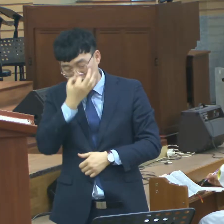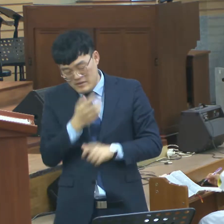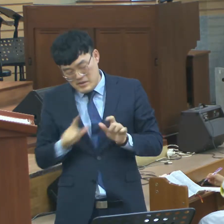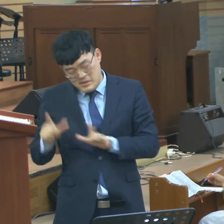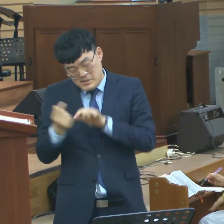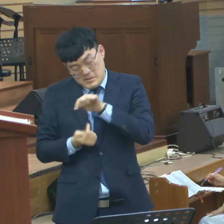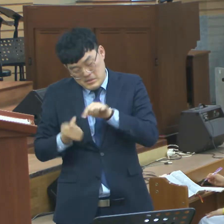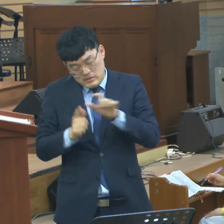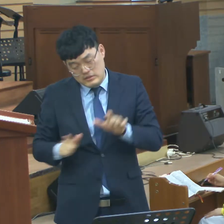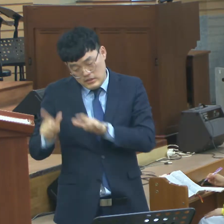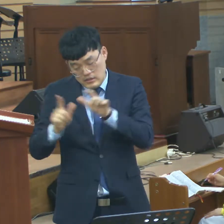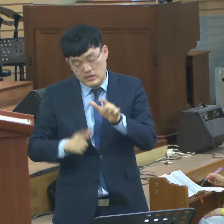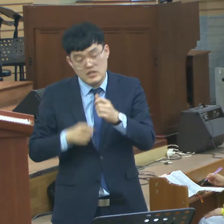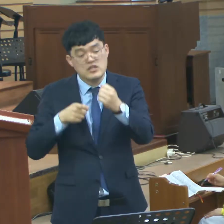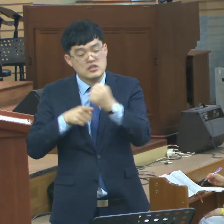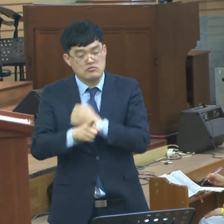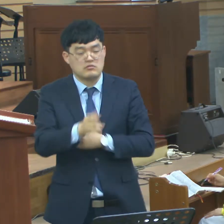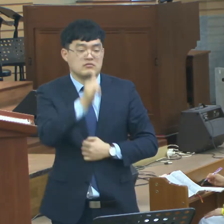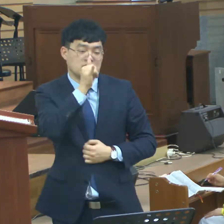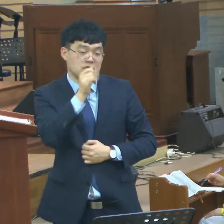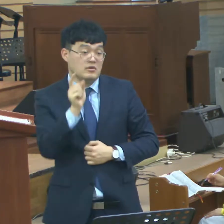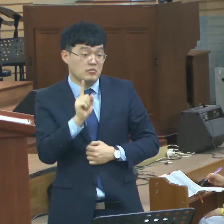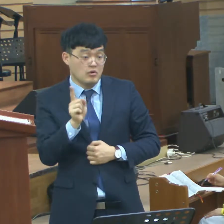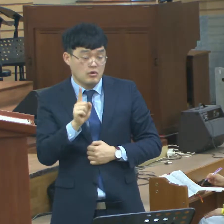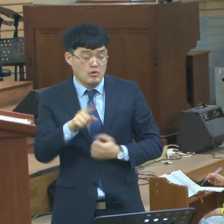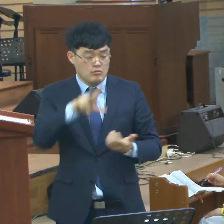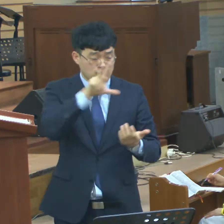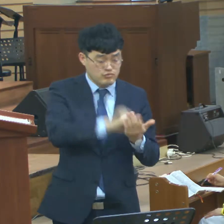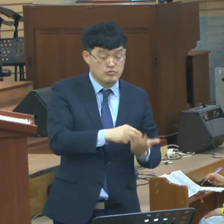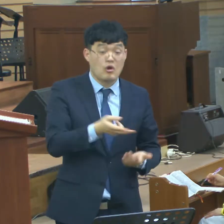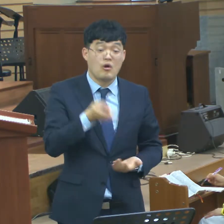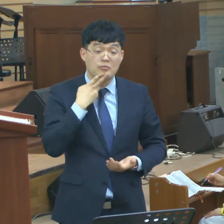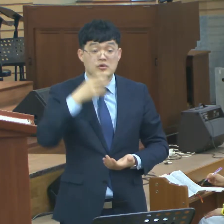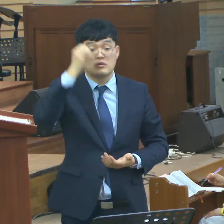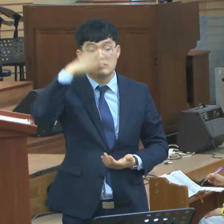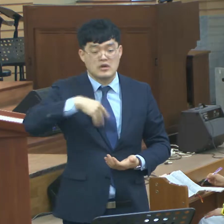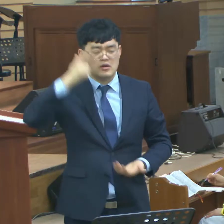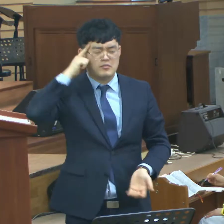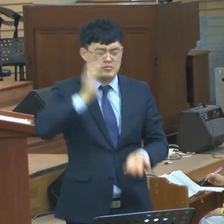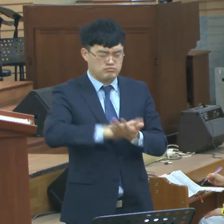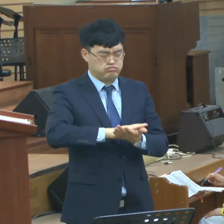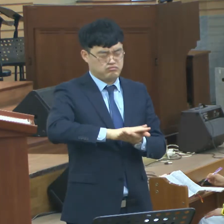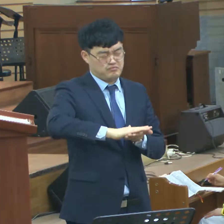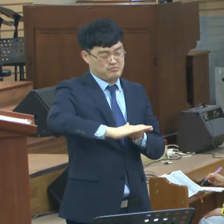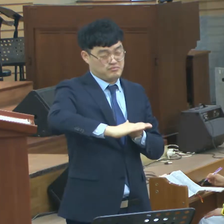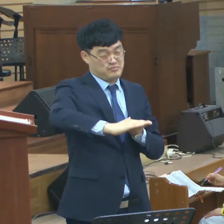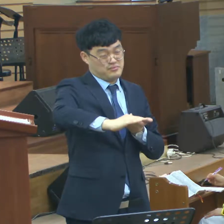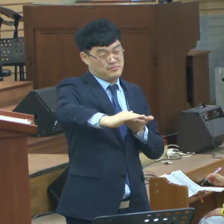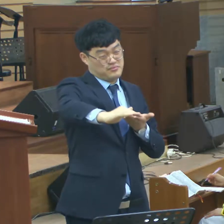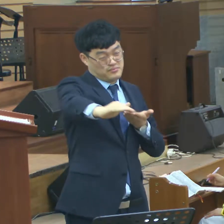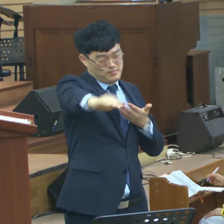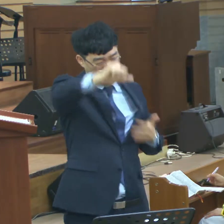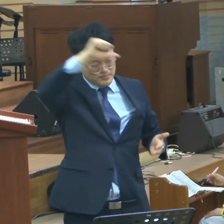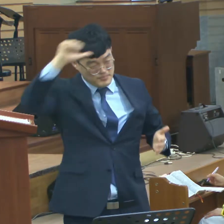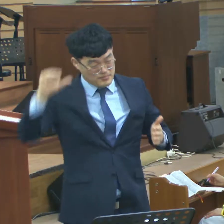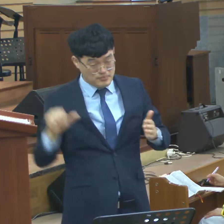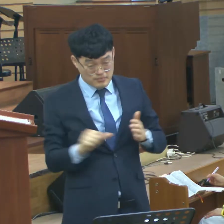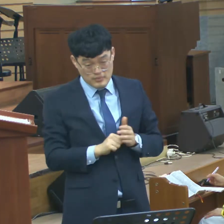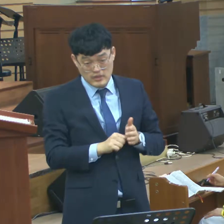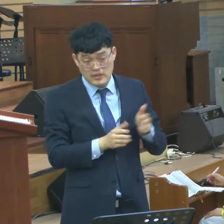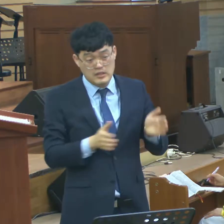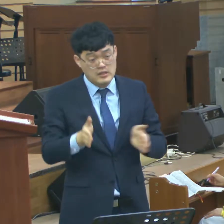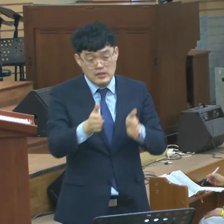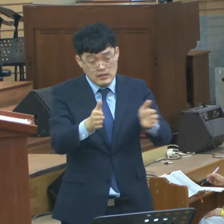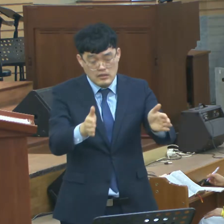있어요. 무엇 하나도 문제가 없이 그냥 계속 고속도로처럼 쭉 하이웨이를 달릴 수 있는 그런